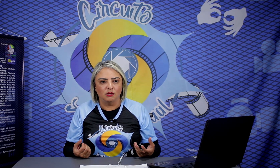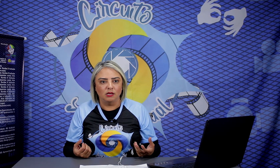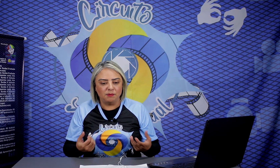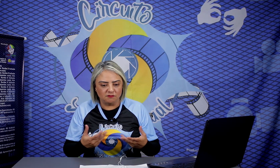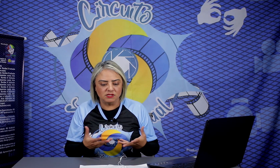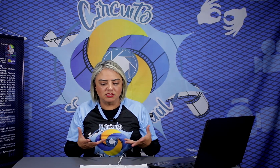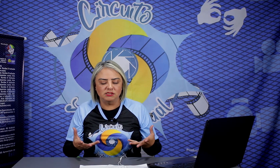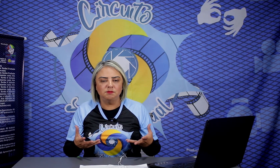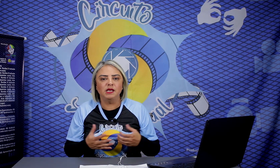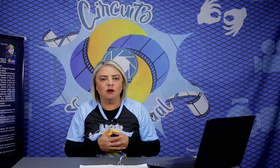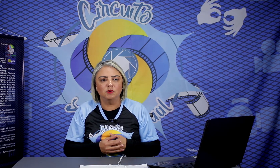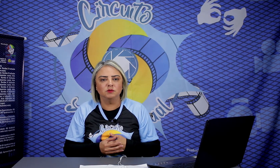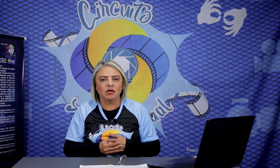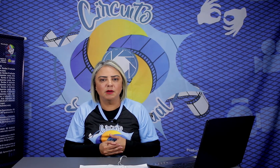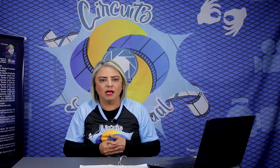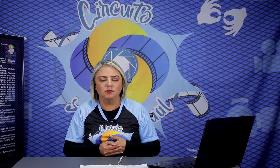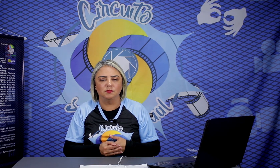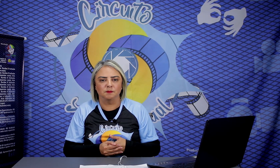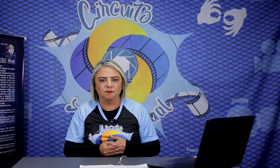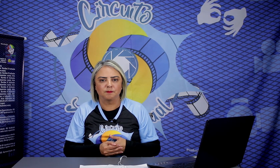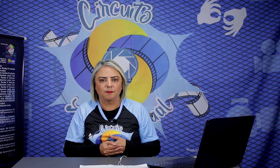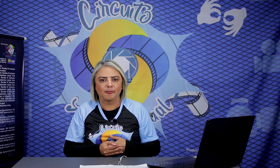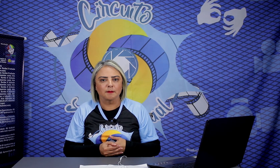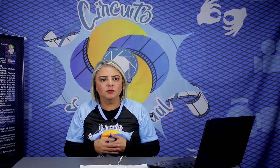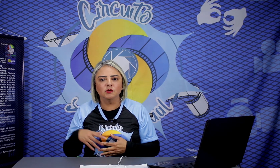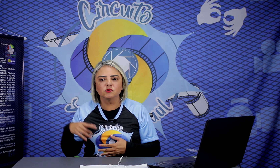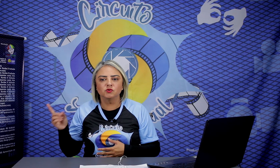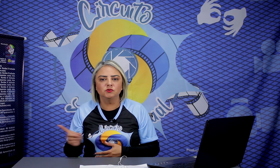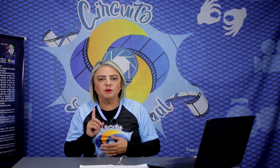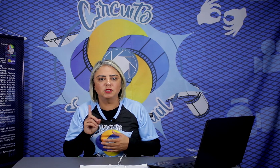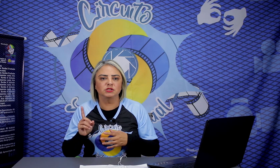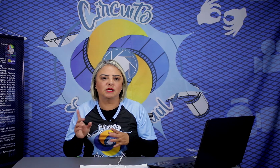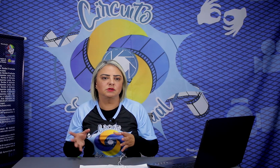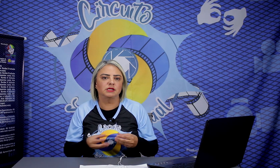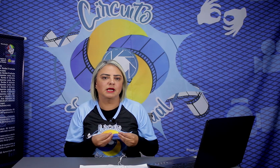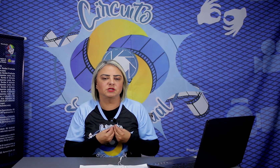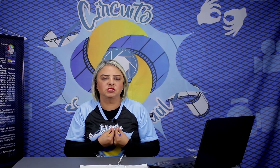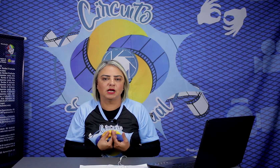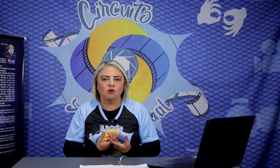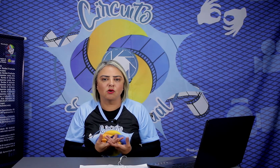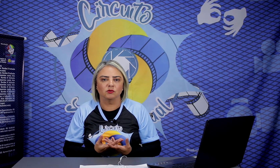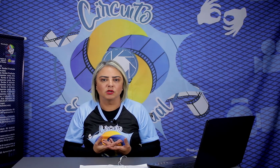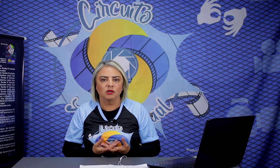para você desempenhar um bom trabalho. Porque o surdo não pode andar com o intérprete a tiracolo.